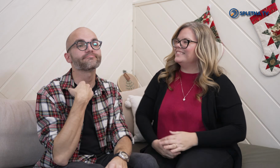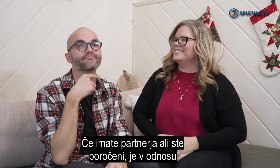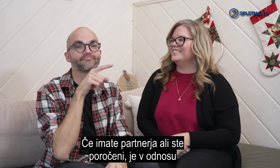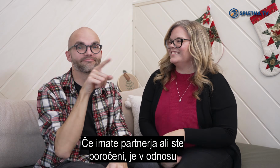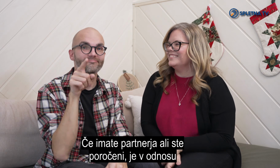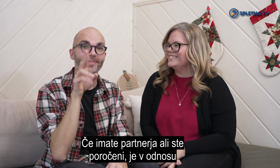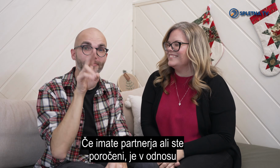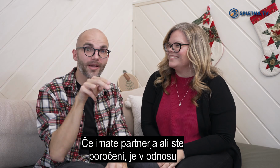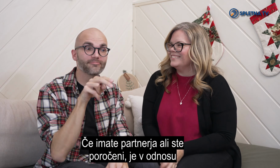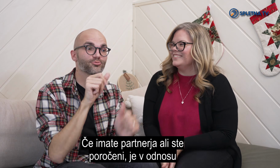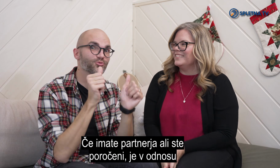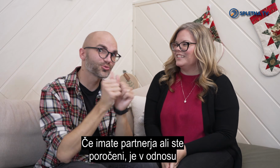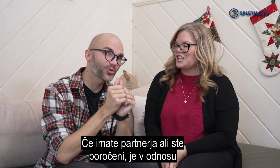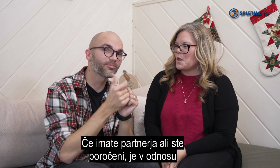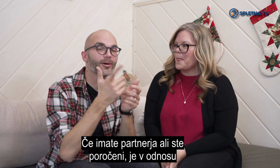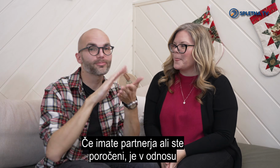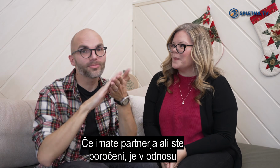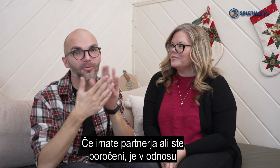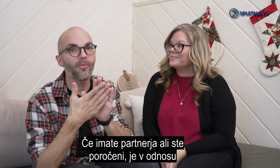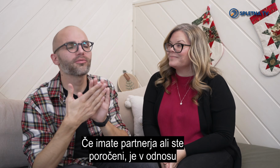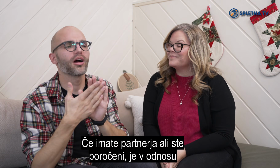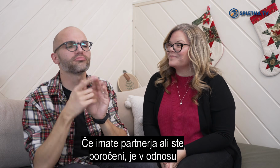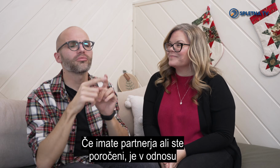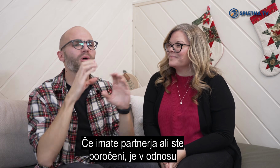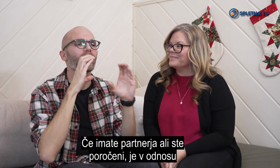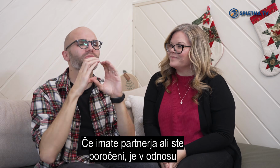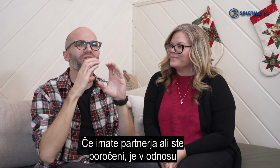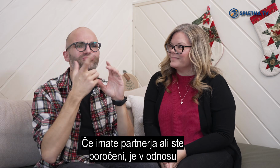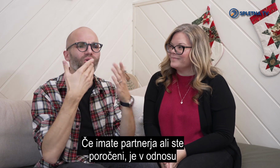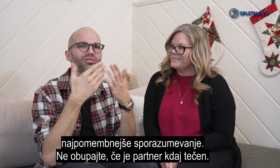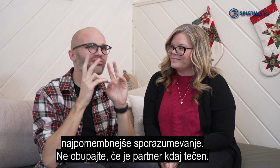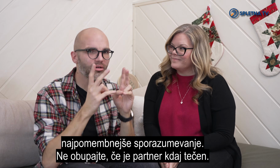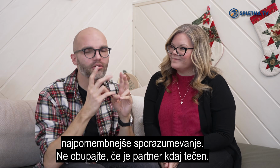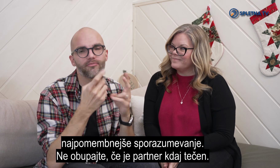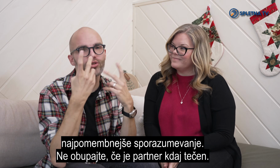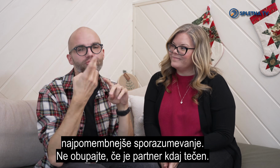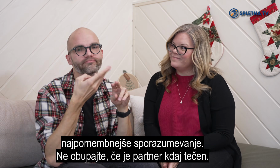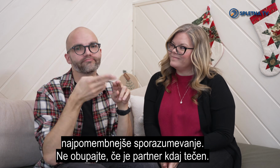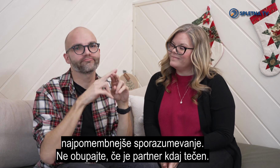Če imate partnerja ali ste poročeni, je v odnosu najpomembnejše sporazumevanje.